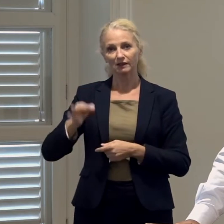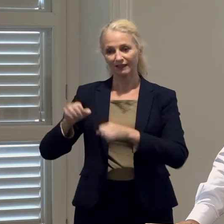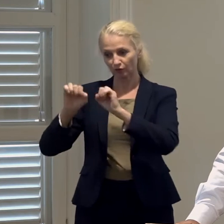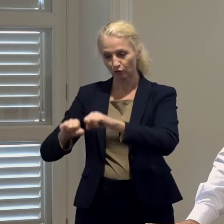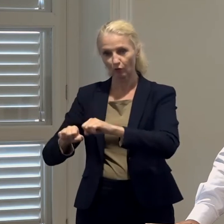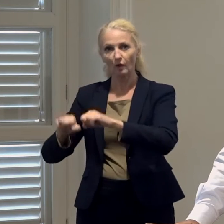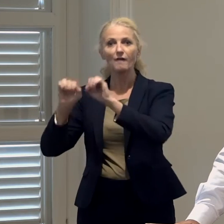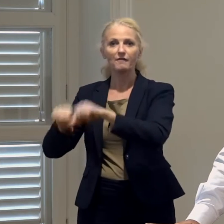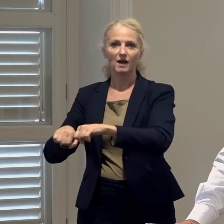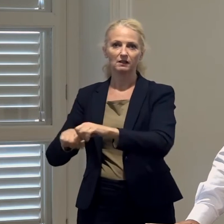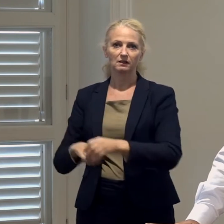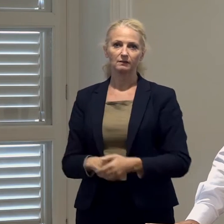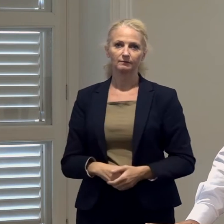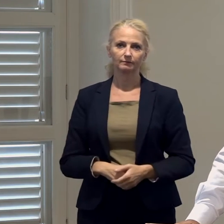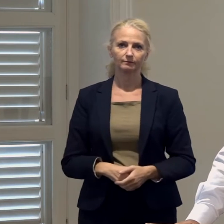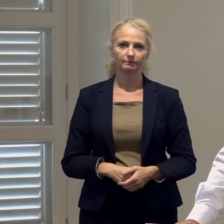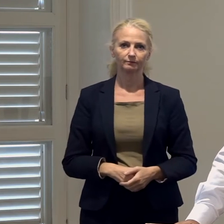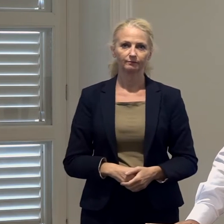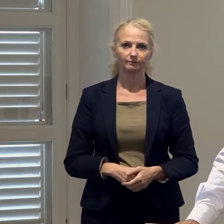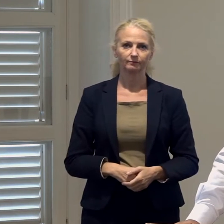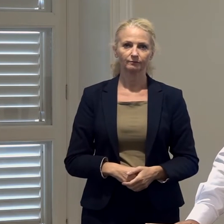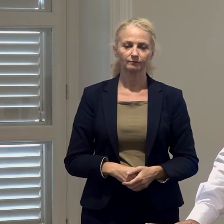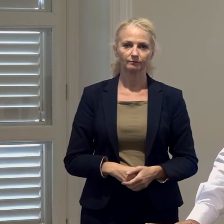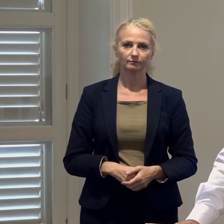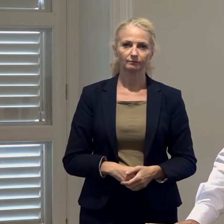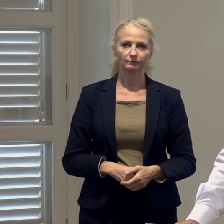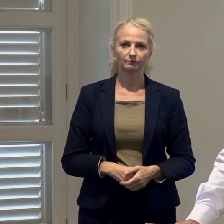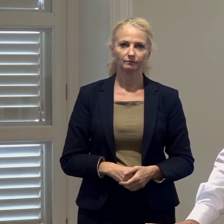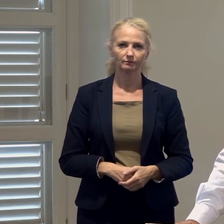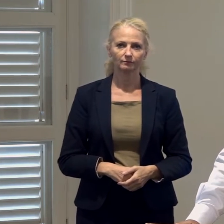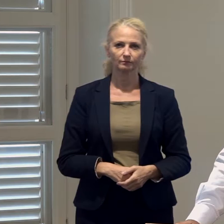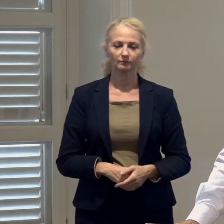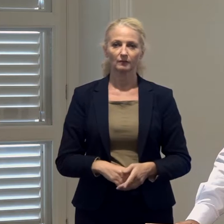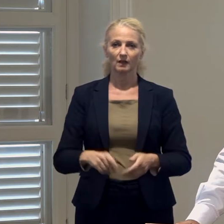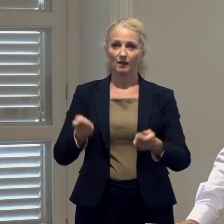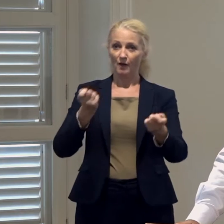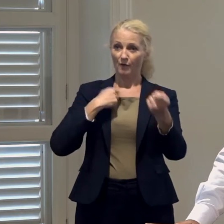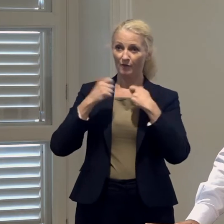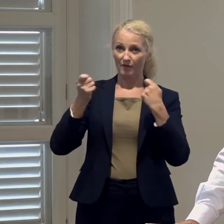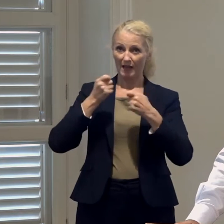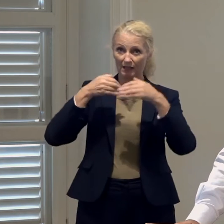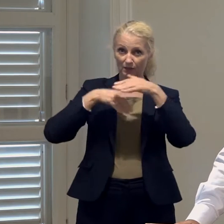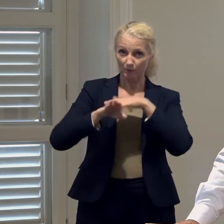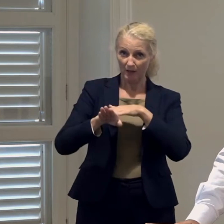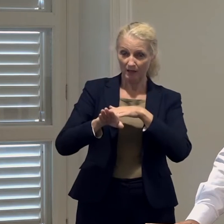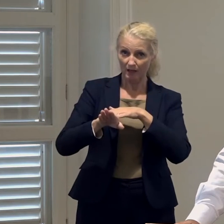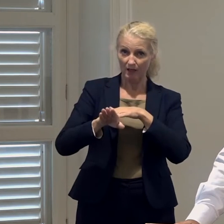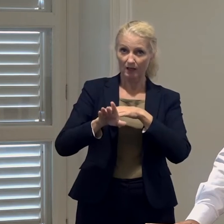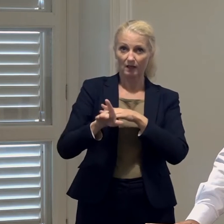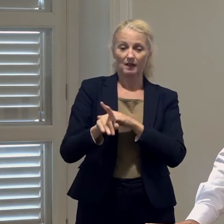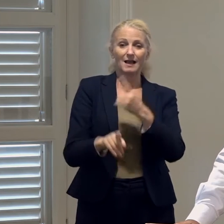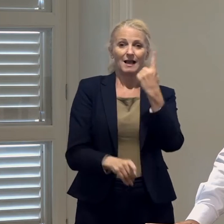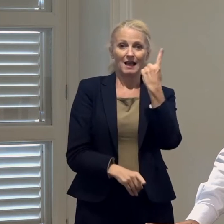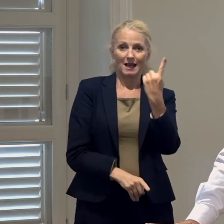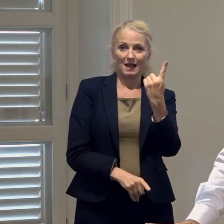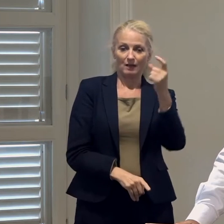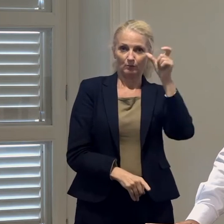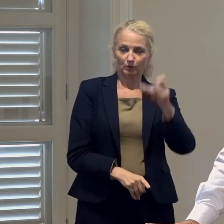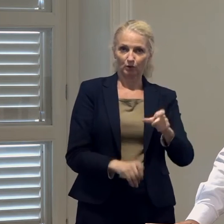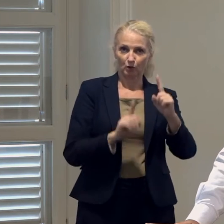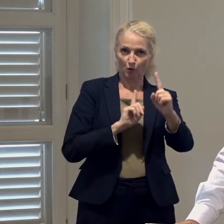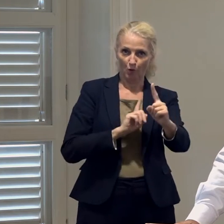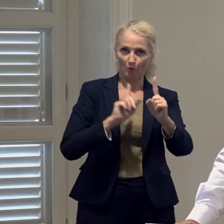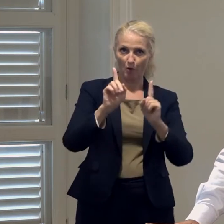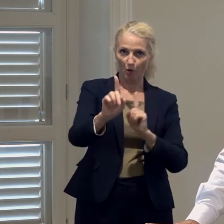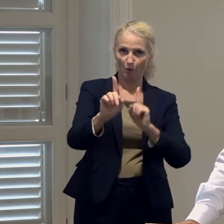Er wordt slechts 1 persoon van een huishouden of van een groep toegestaan in alle winkels.